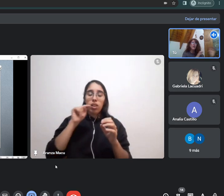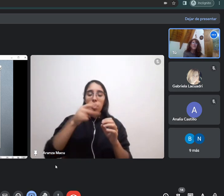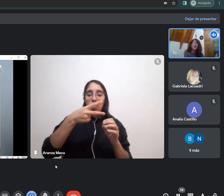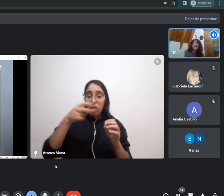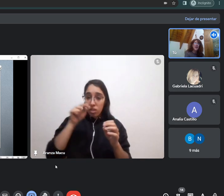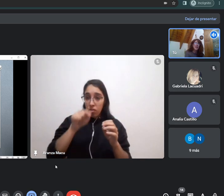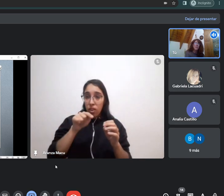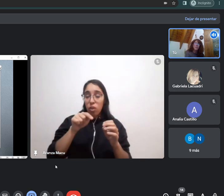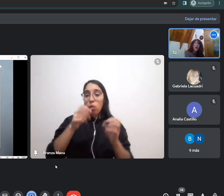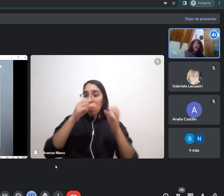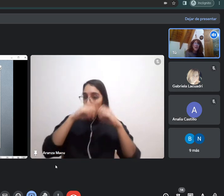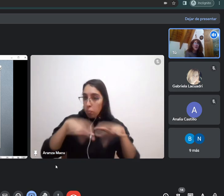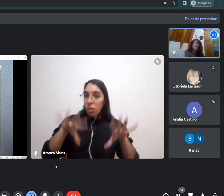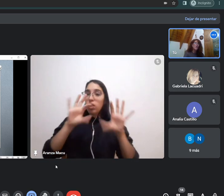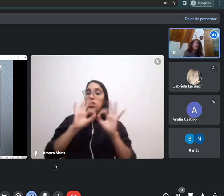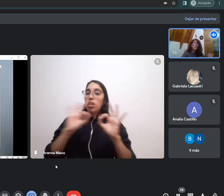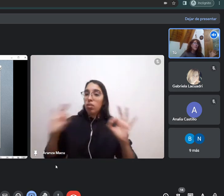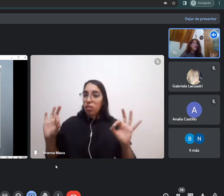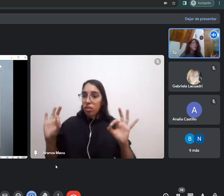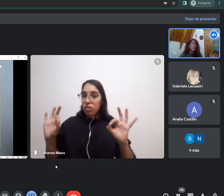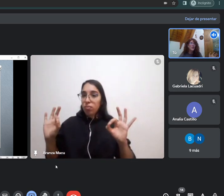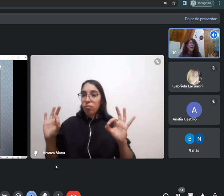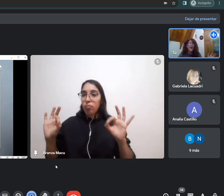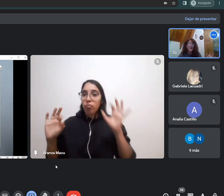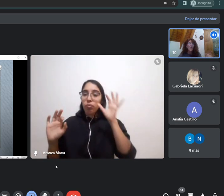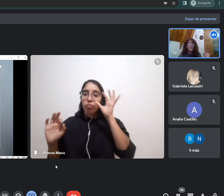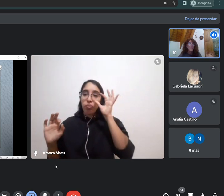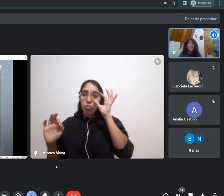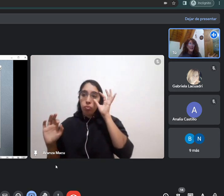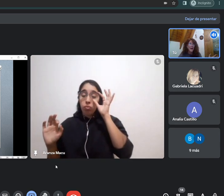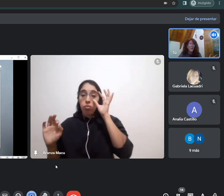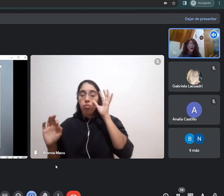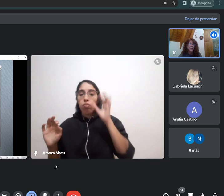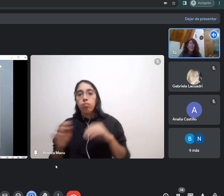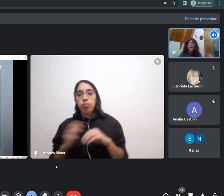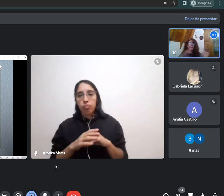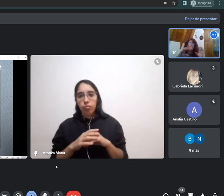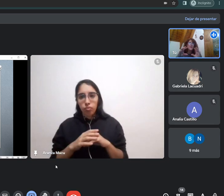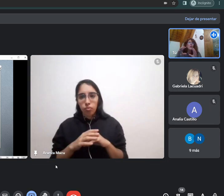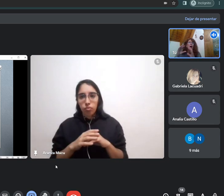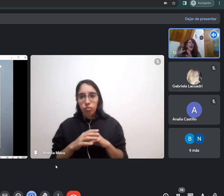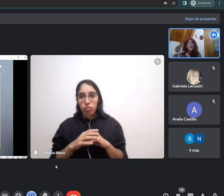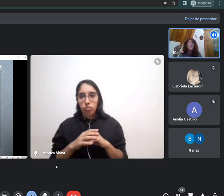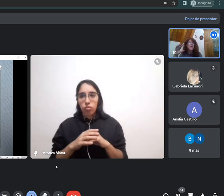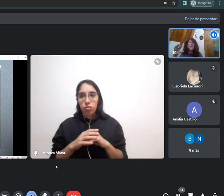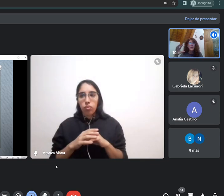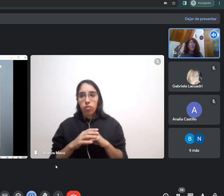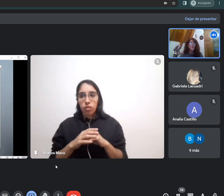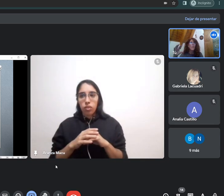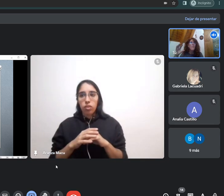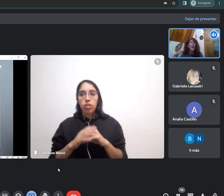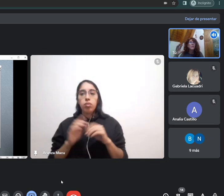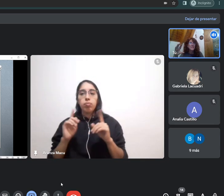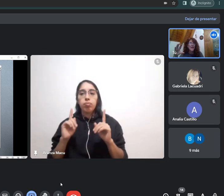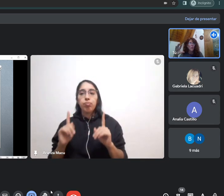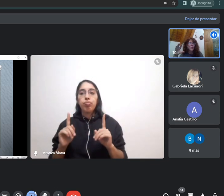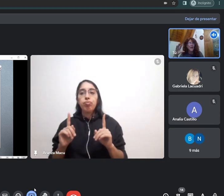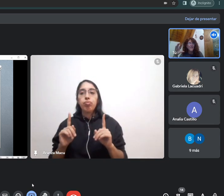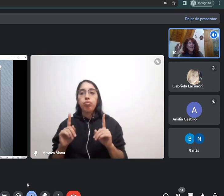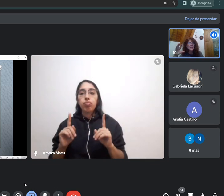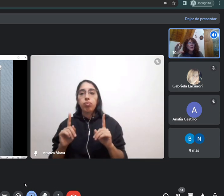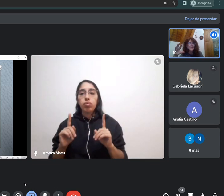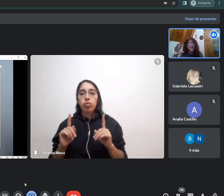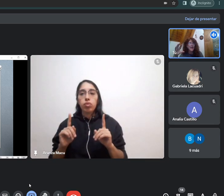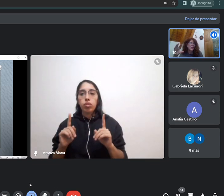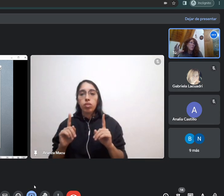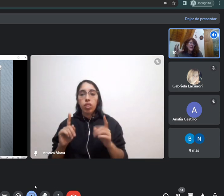frase adverbial o después de alguna otra palabra, pero ahí va a comenzar una frase verbal